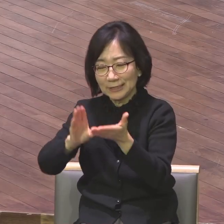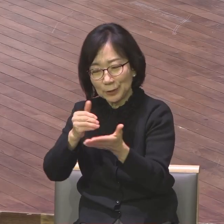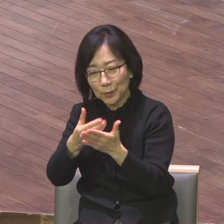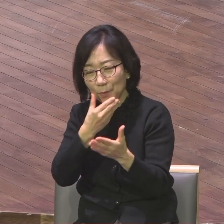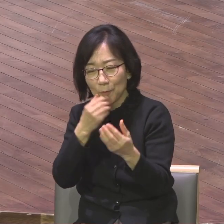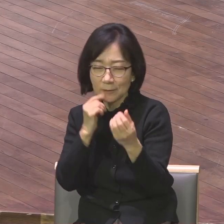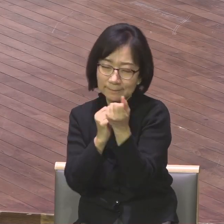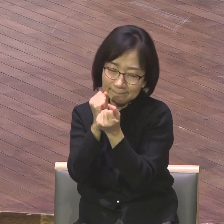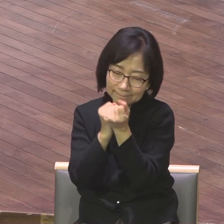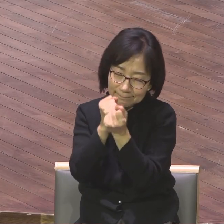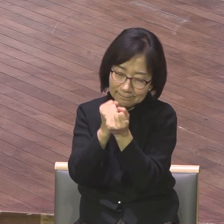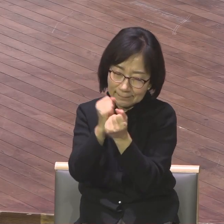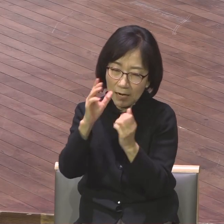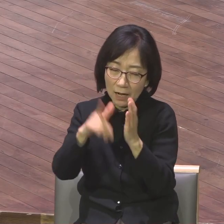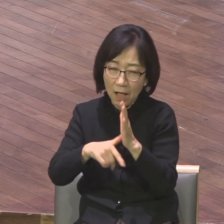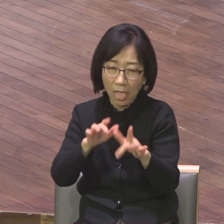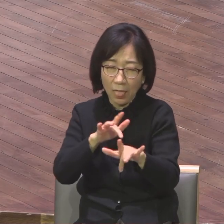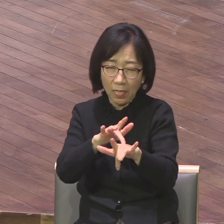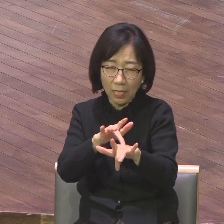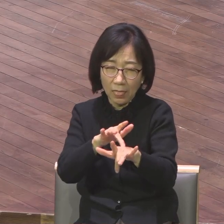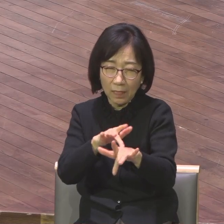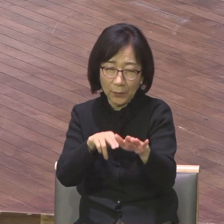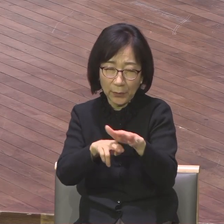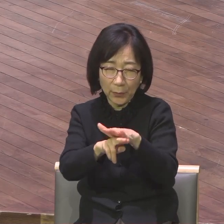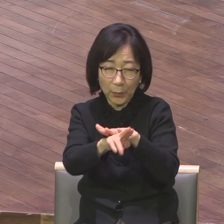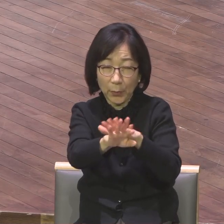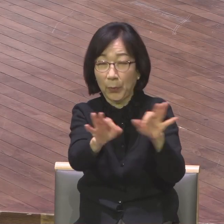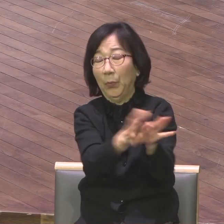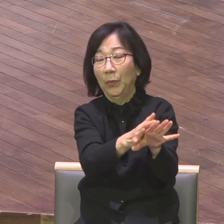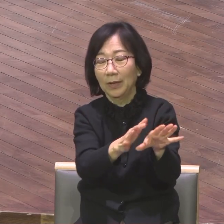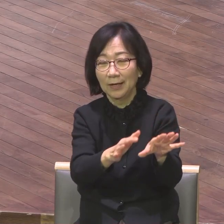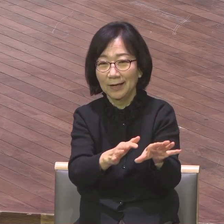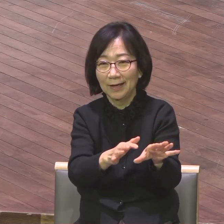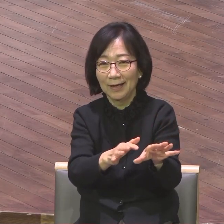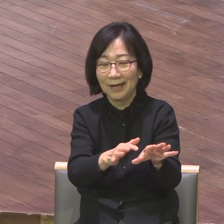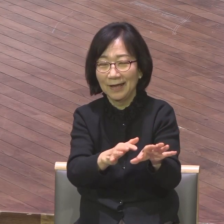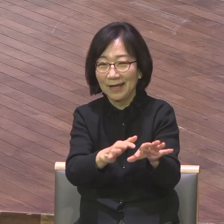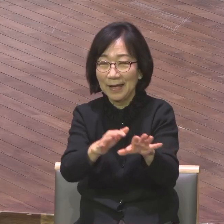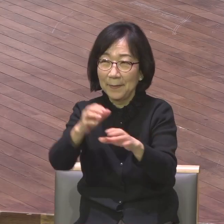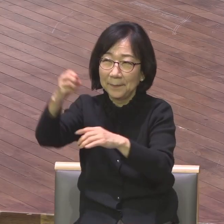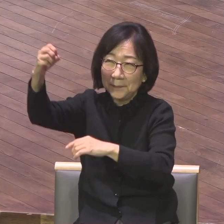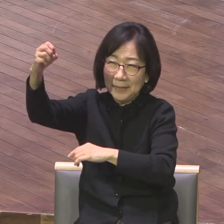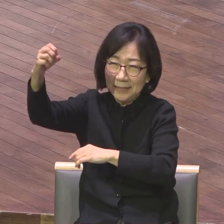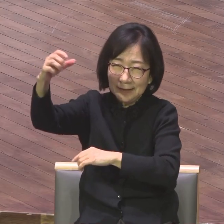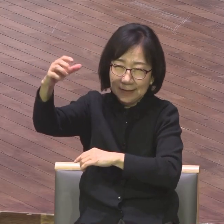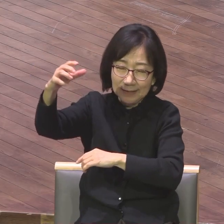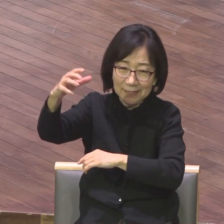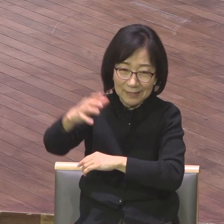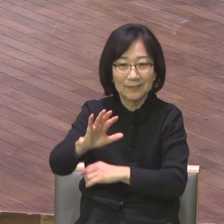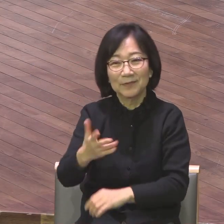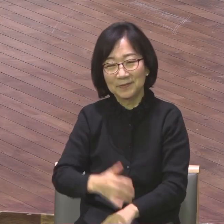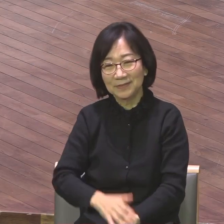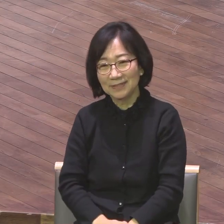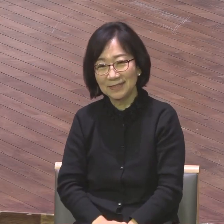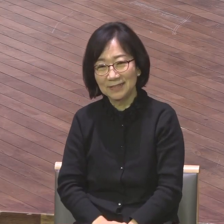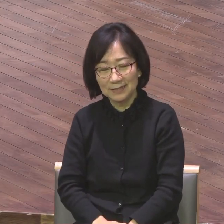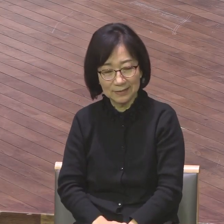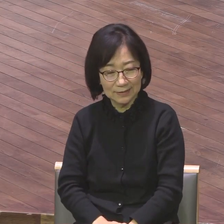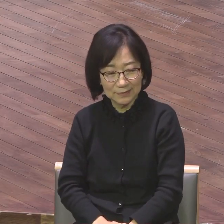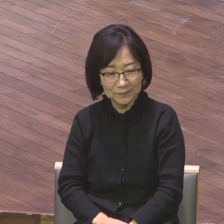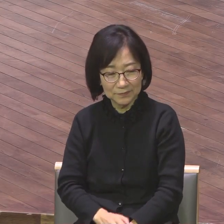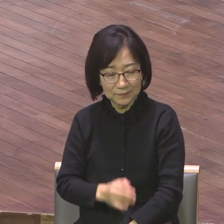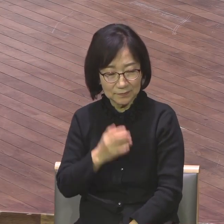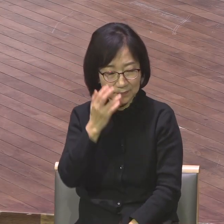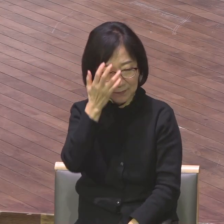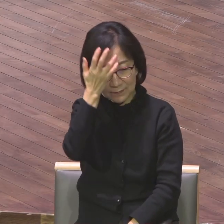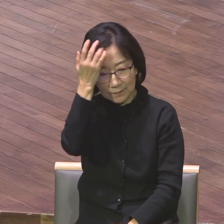물러가요. 엇빛이 쫙 임해. 아멘. 여러분 그래서 여러분이 가는 곳마다 어디